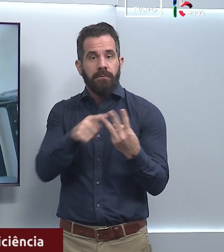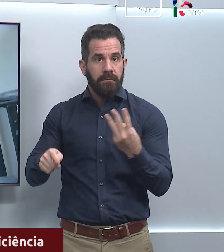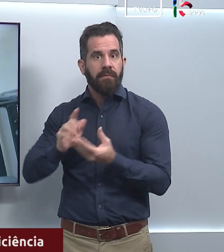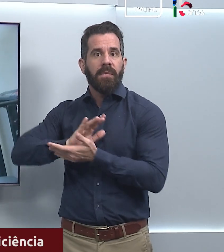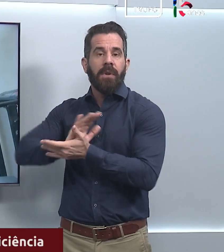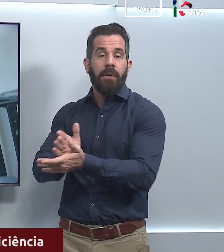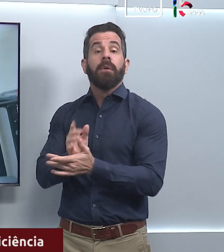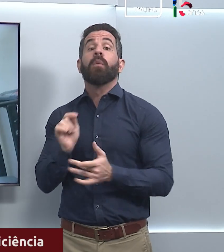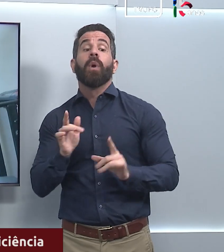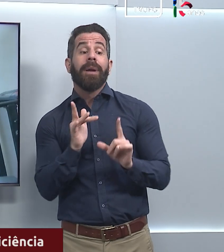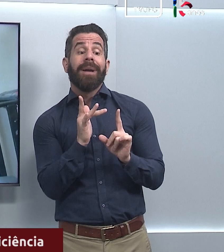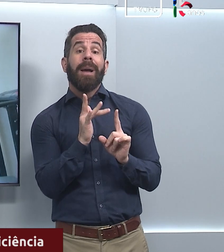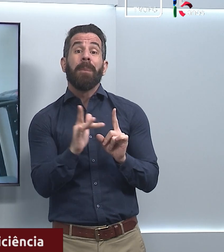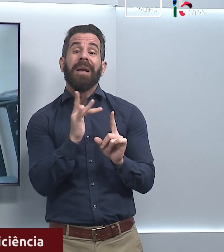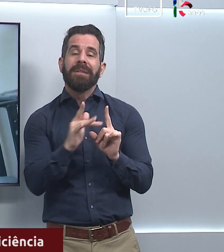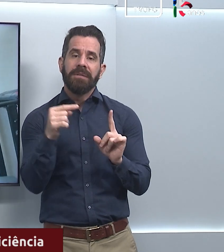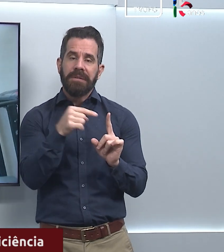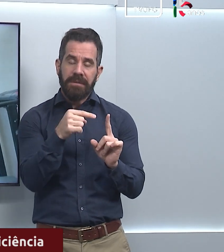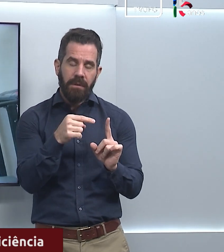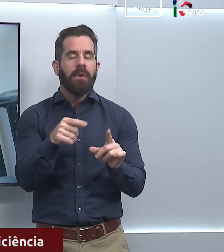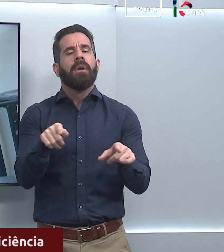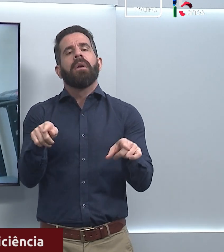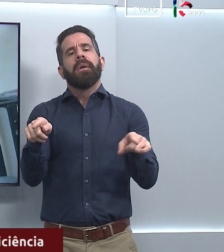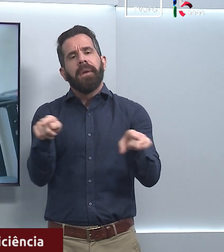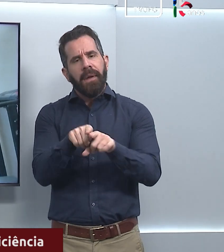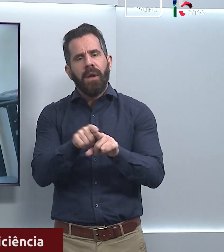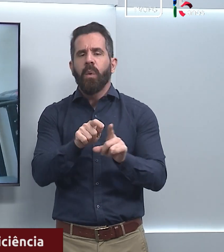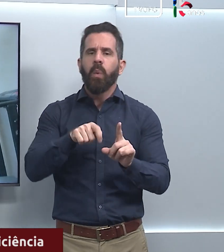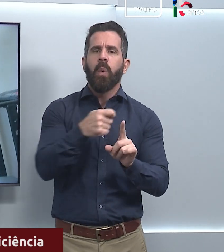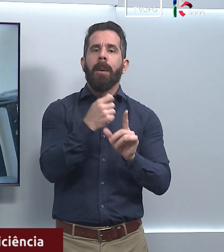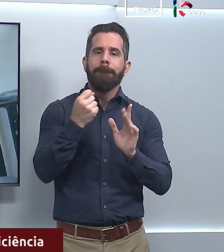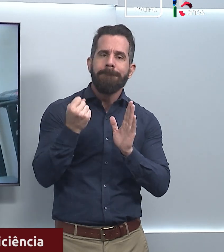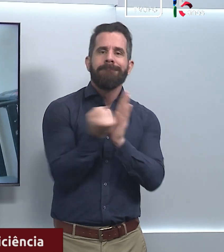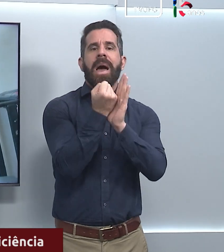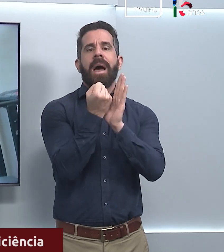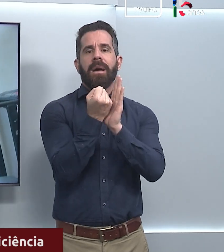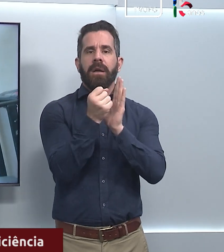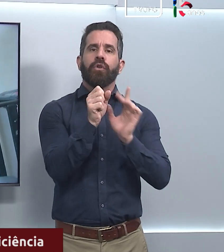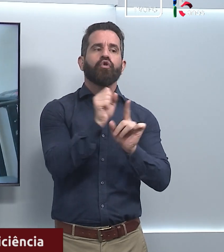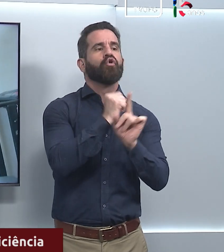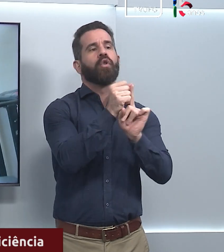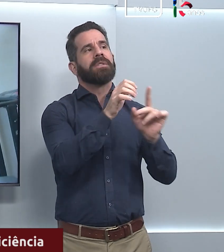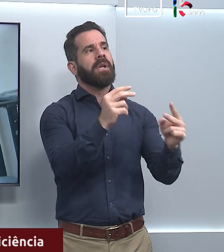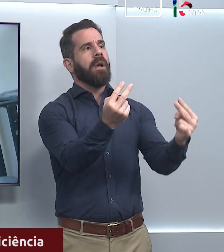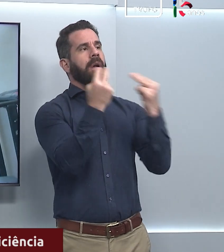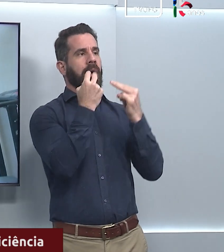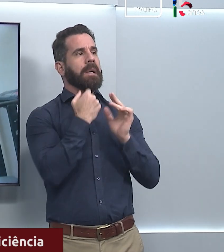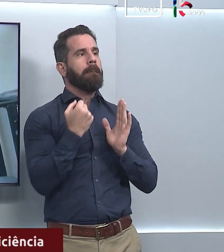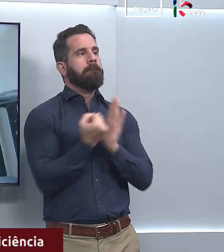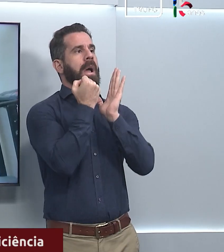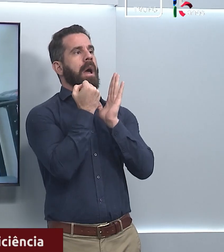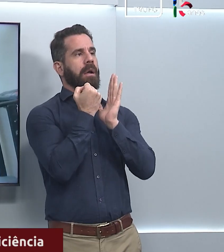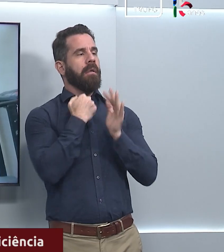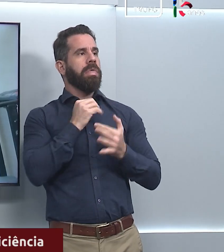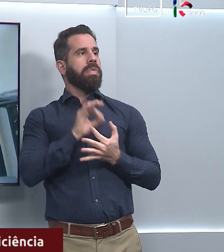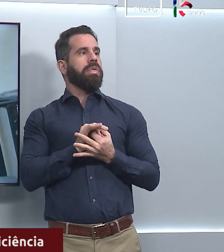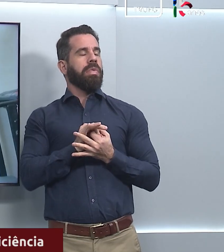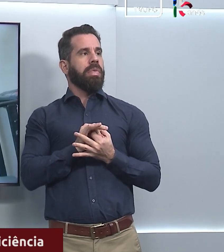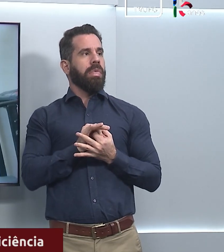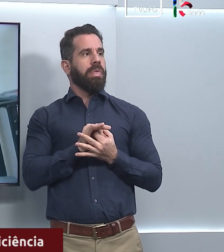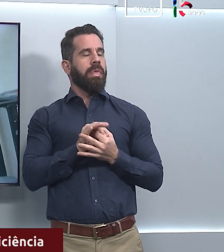O capacitismo, ele é um marcador social negativo potencializado ao